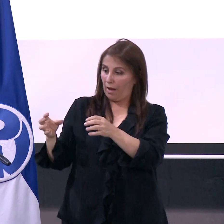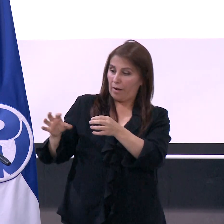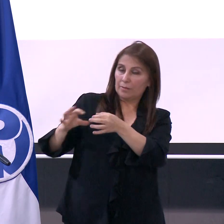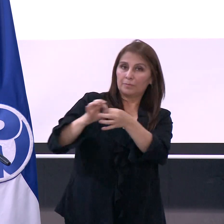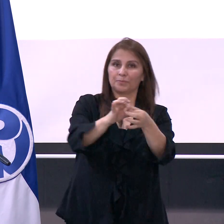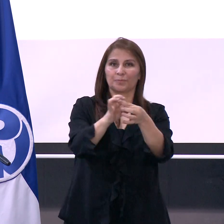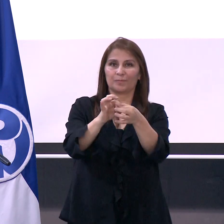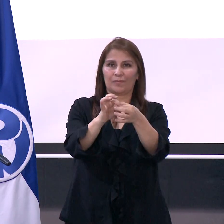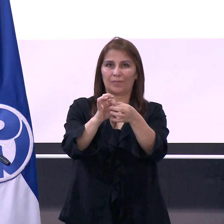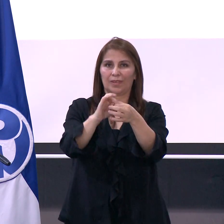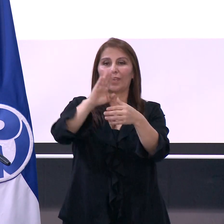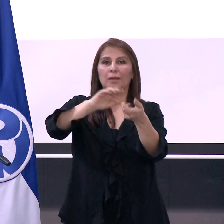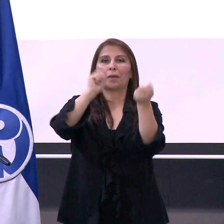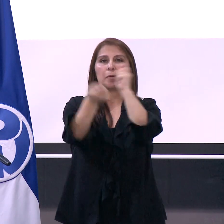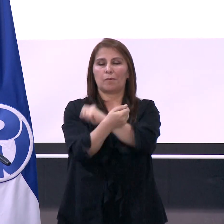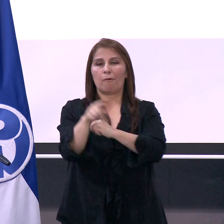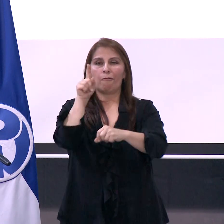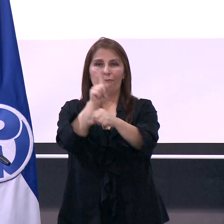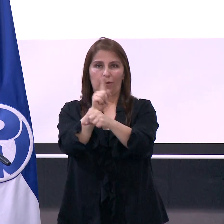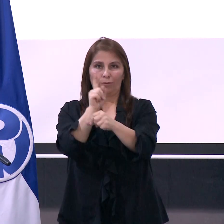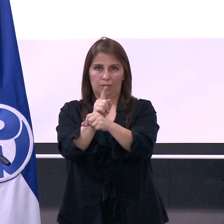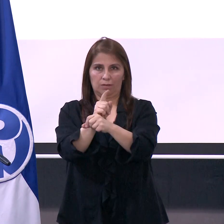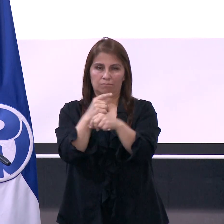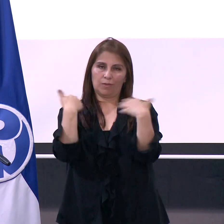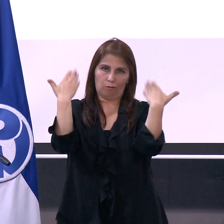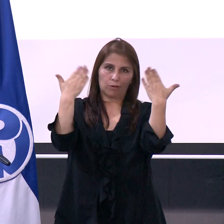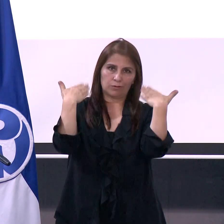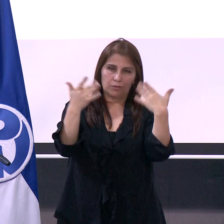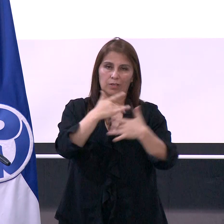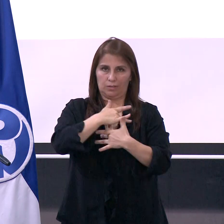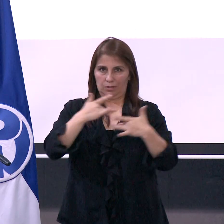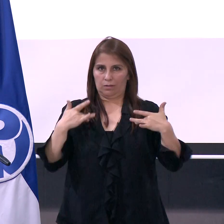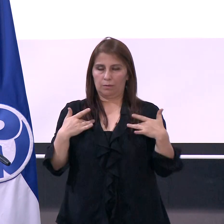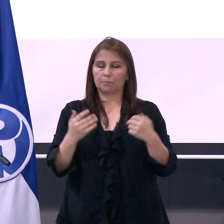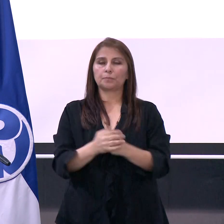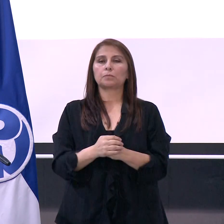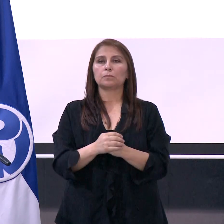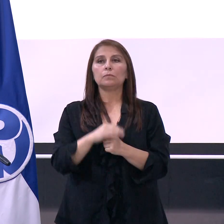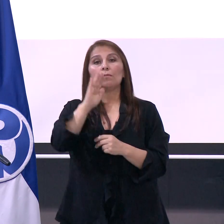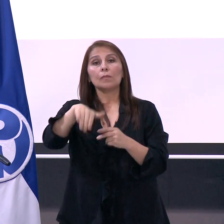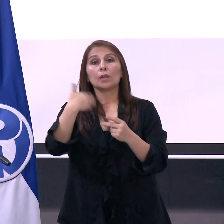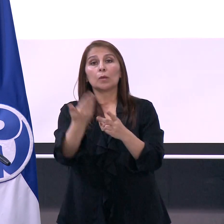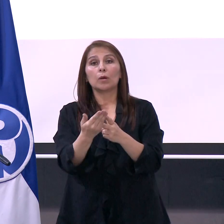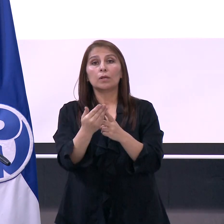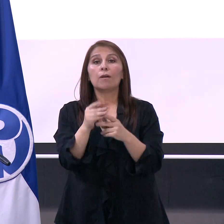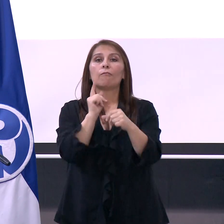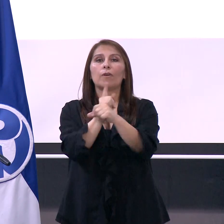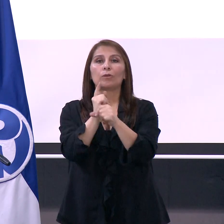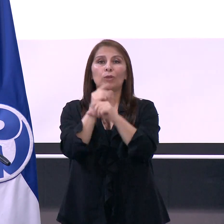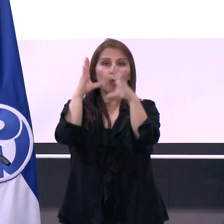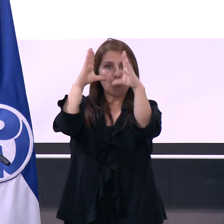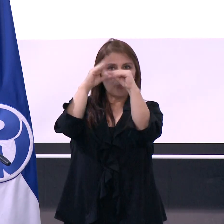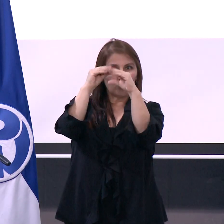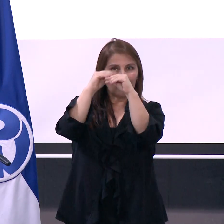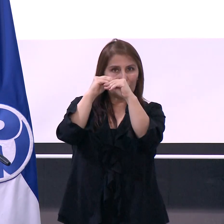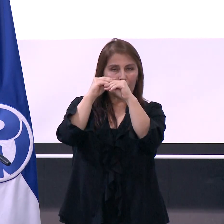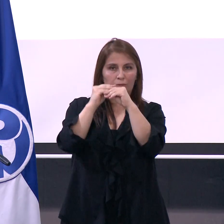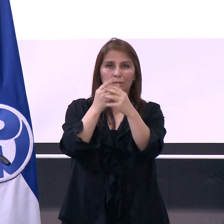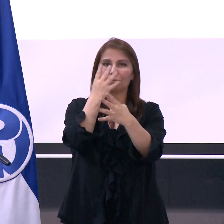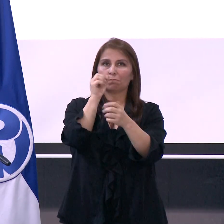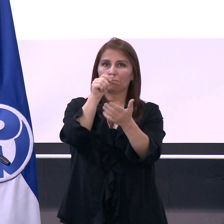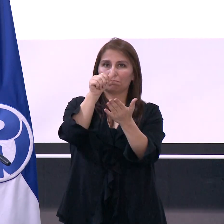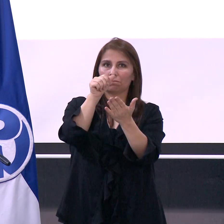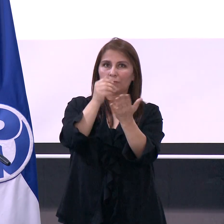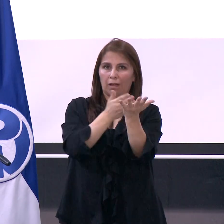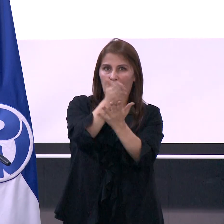de educación física y salud desde el 63 comenzó también a funcionar la facultad nocturna con dos programas matemáticas